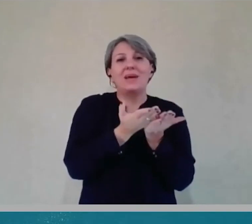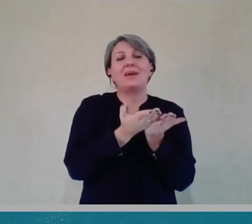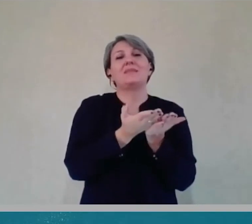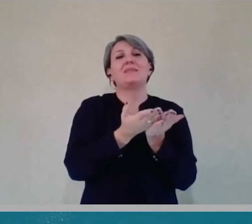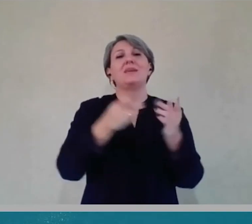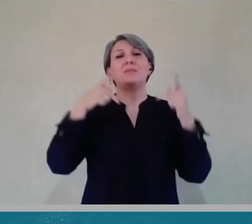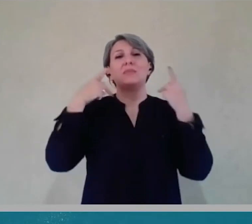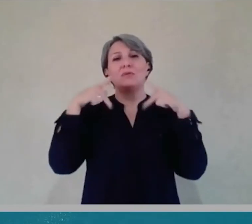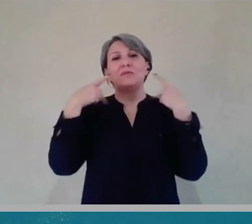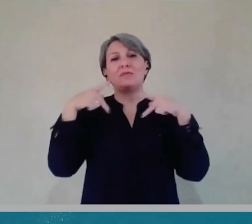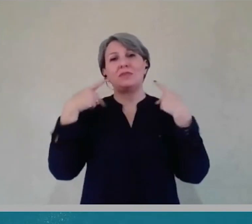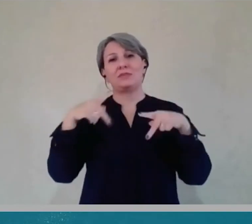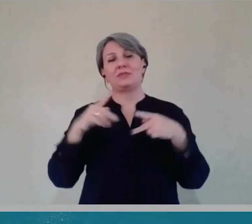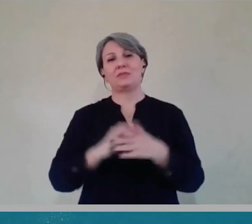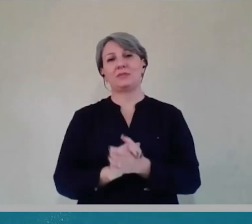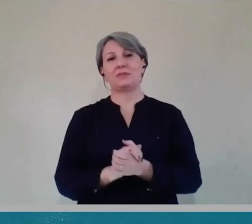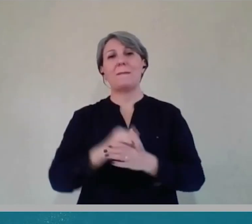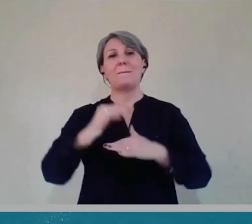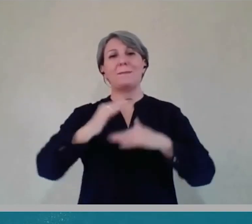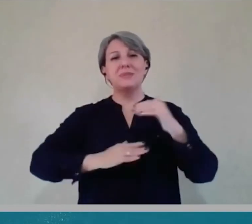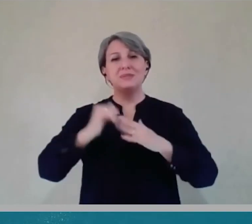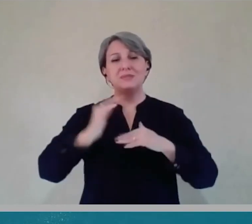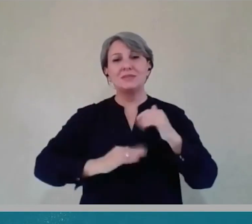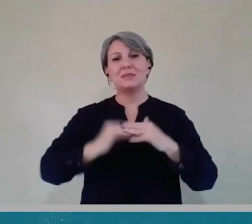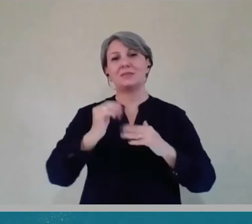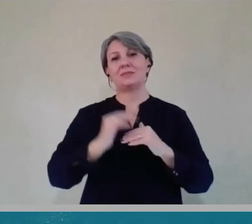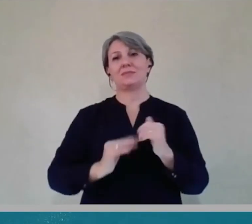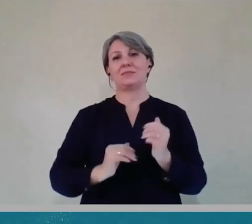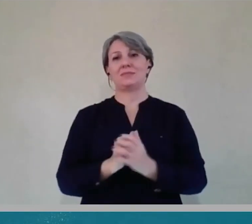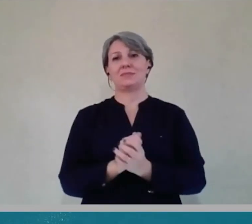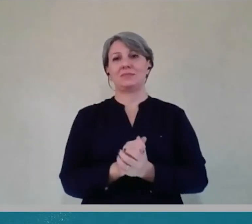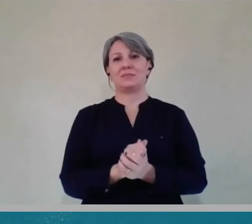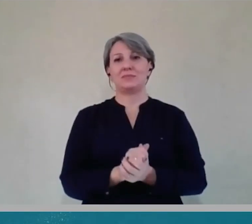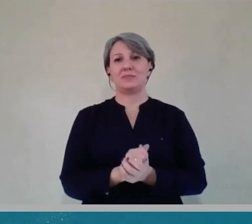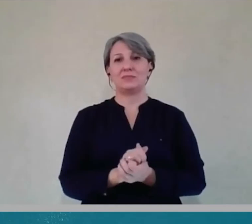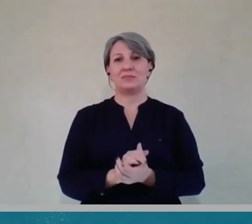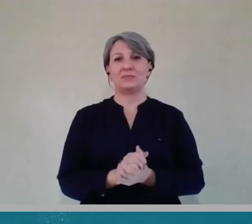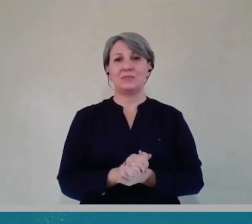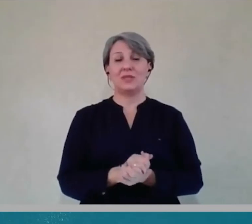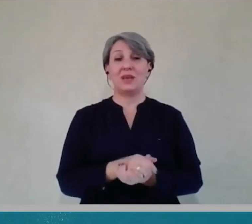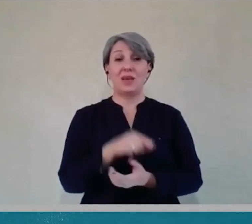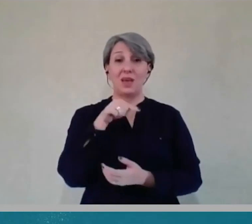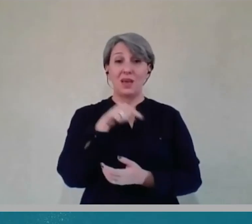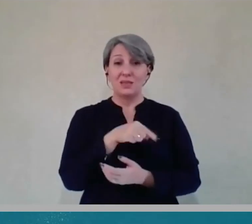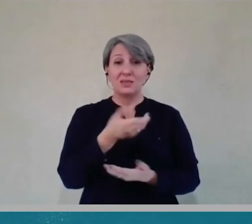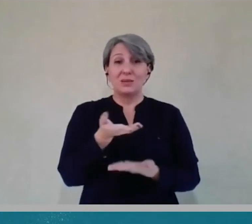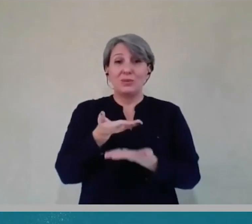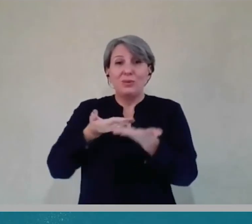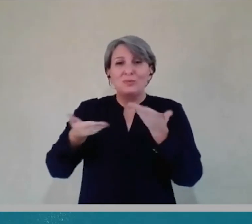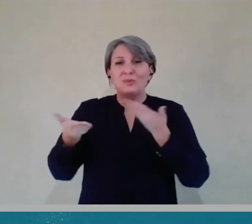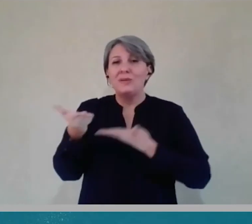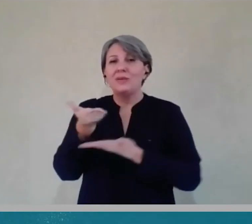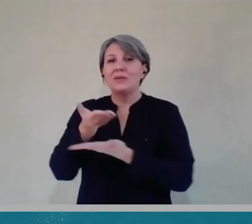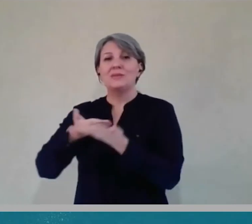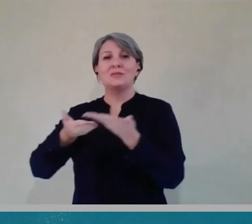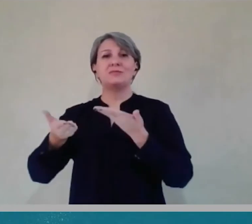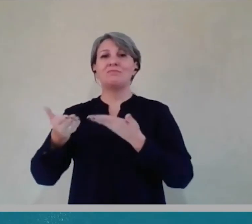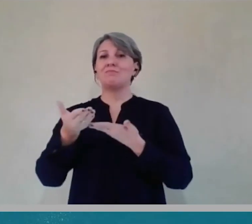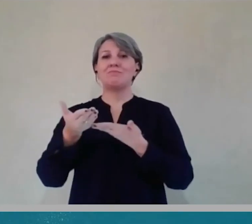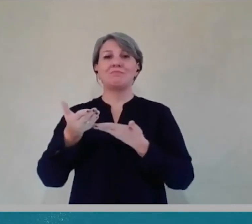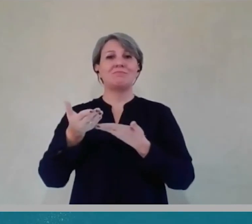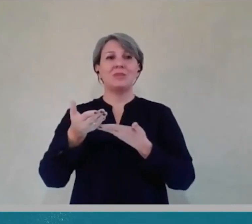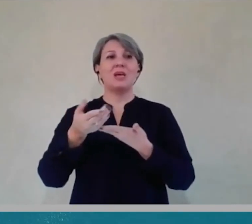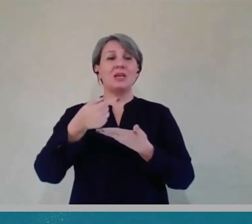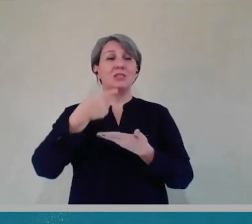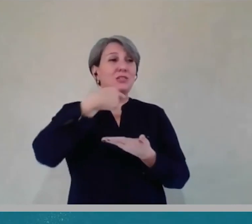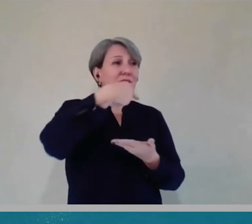palavra profética, irmão, nós estamos simplesmente levando essa comunhão, irmãos, para as pessoas na rua. As pessoas